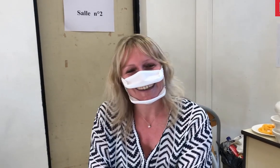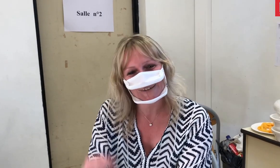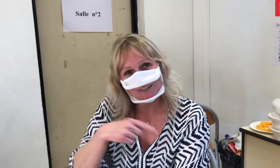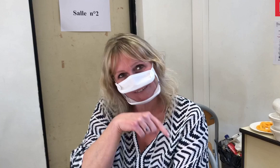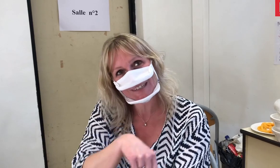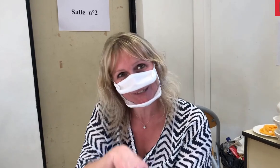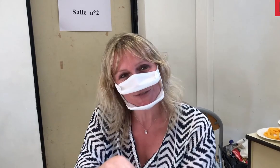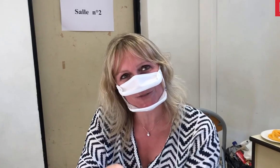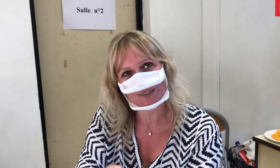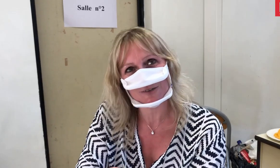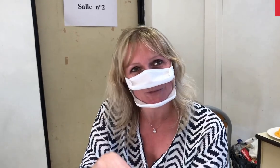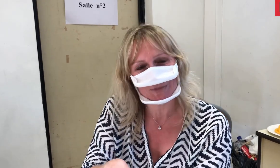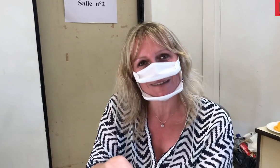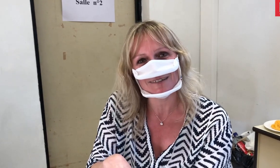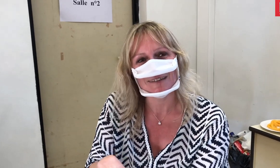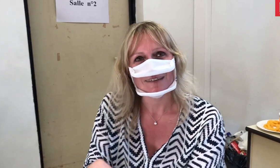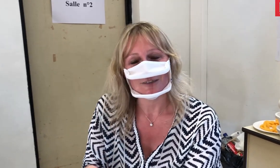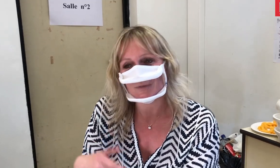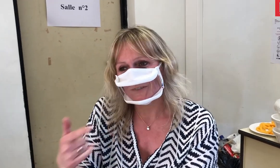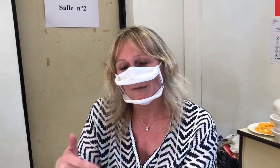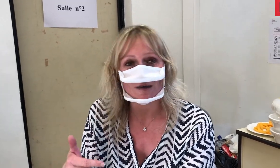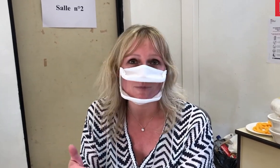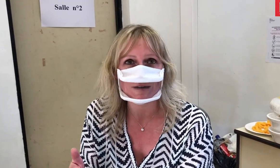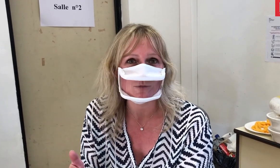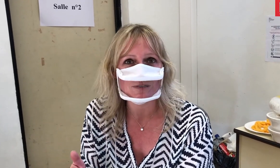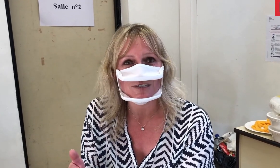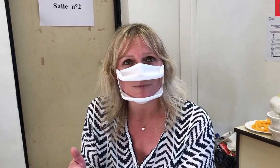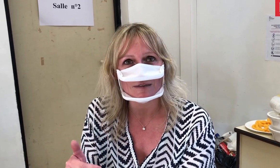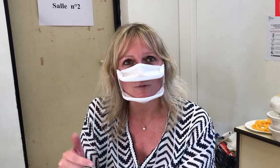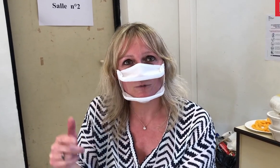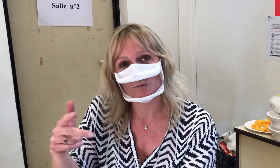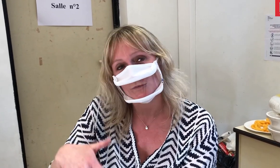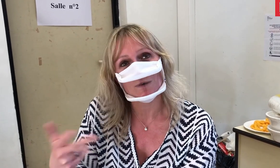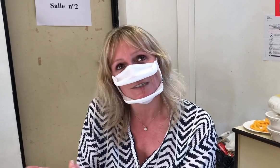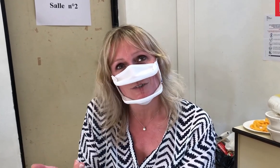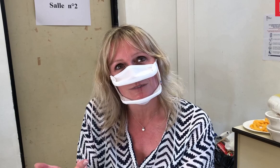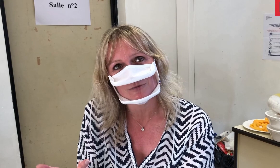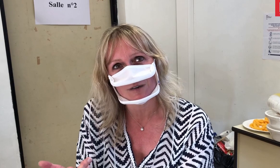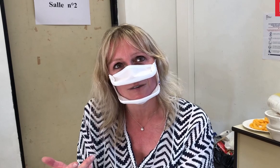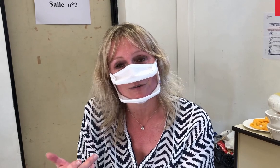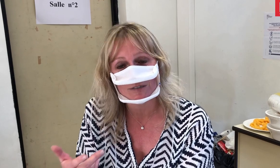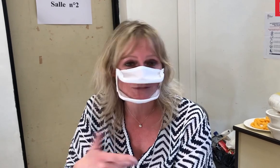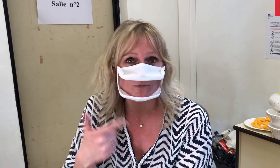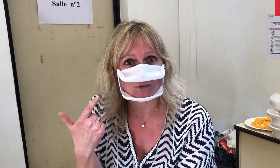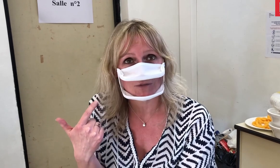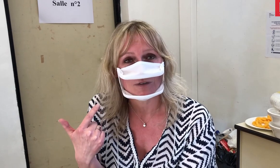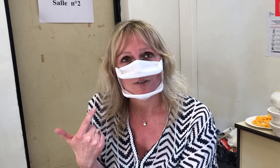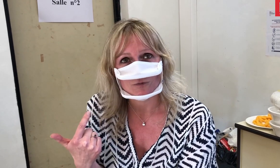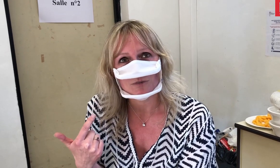Alors moi je travaille ici au centre social de D'accord. Braille et donc c'est vrai que par rapport à mon métier, on côtoie des gens des fois qui sont sourds, donc